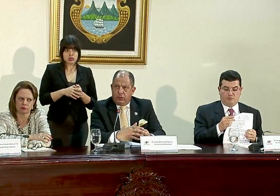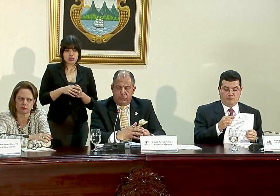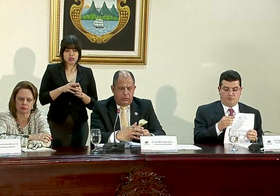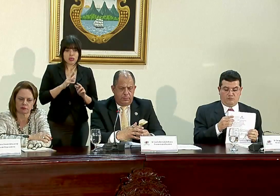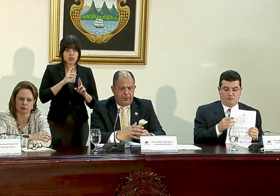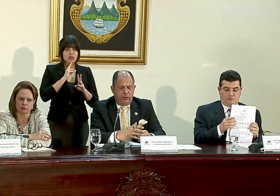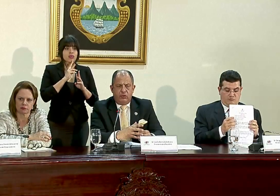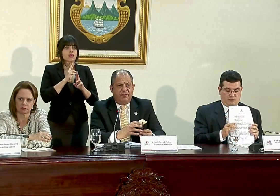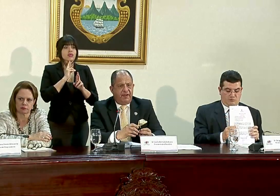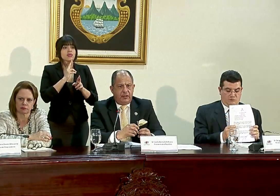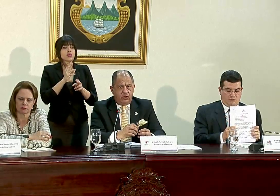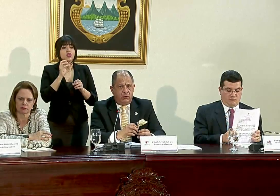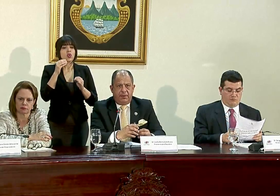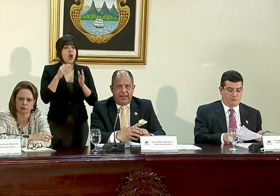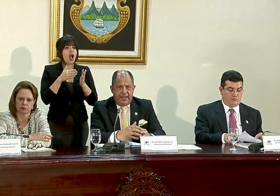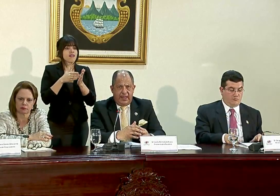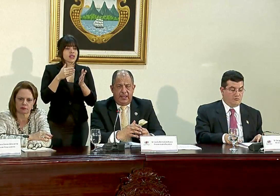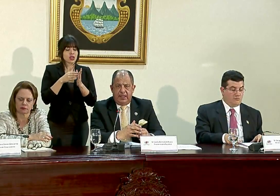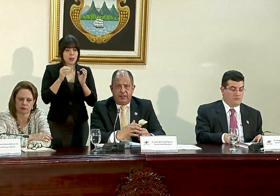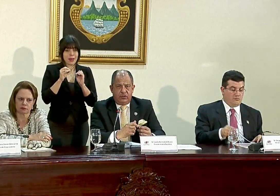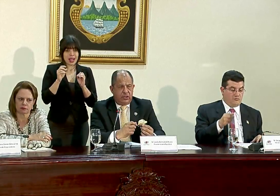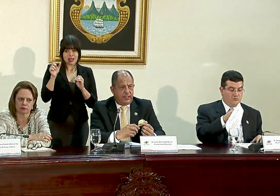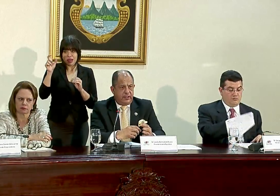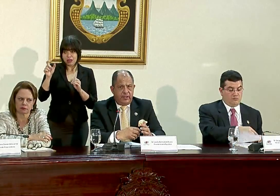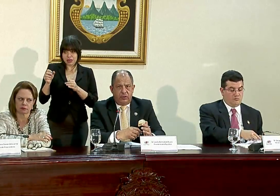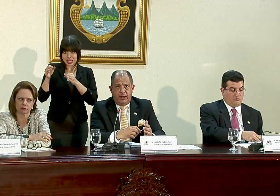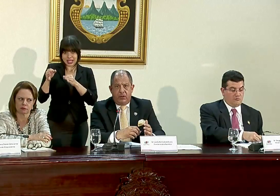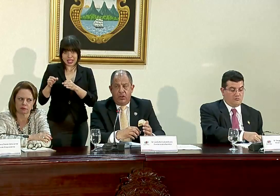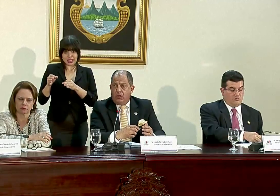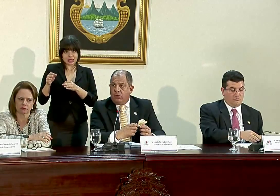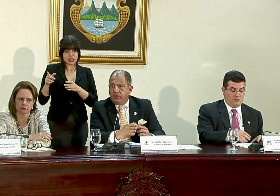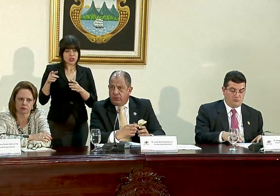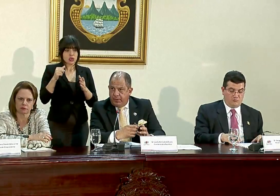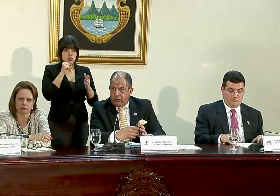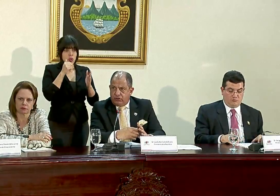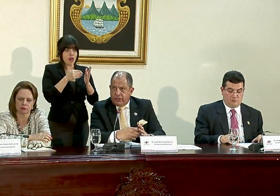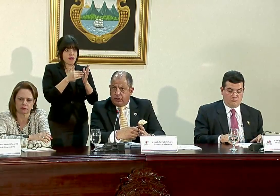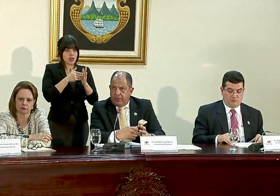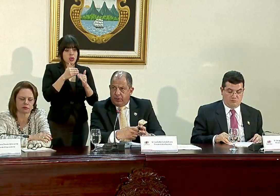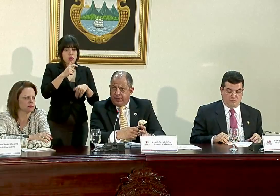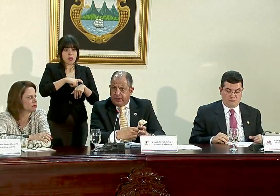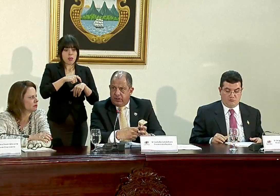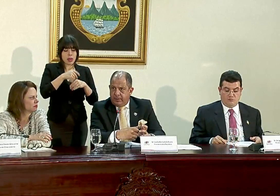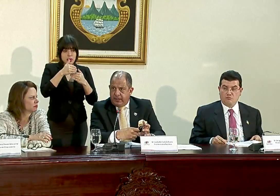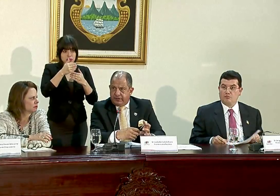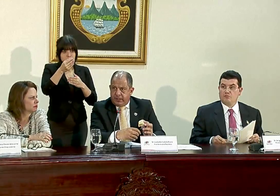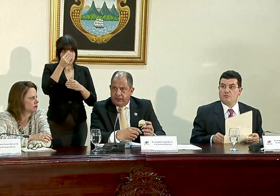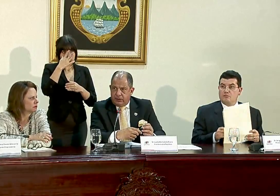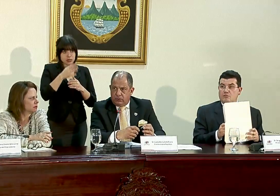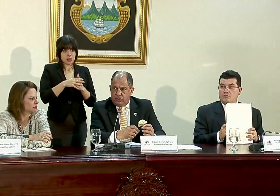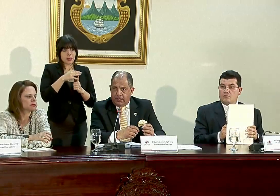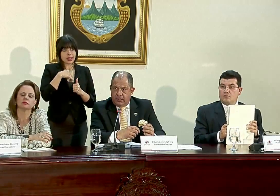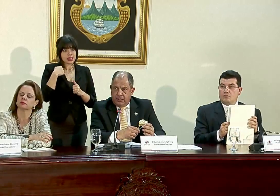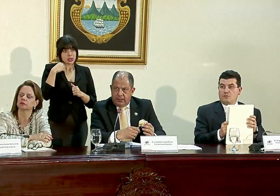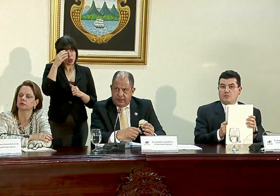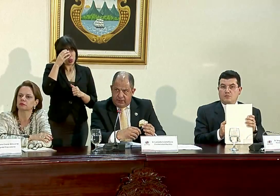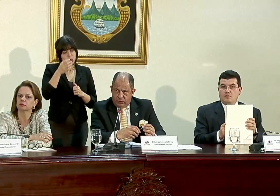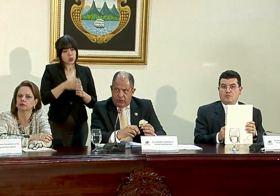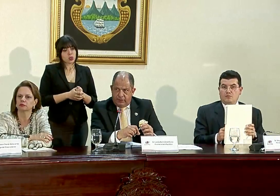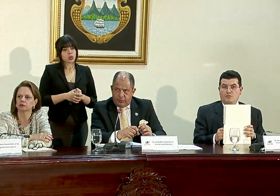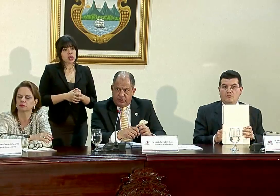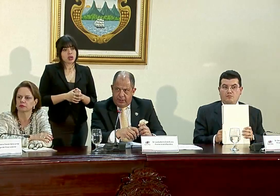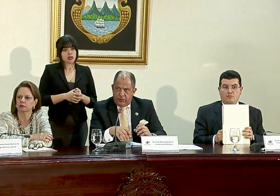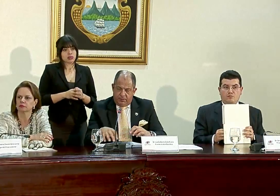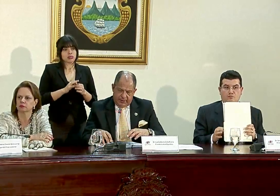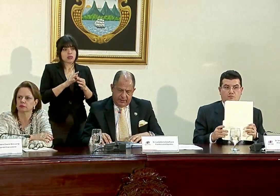resolvió perdón no afectó para nada la decisión que ya se había tomado como en su momento lo señaló la propia señora ministra de cultura quien se